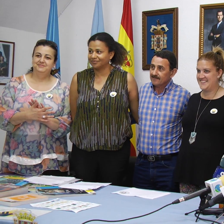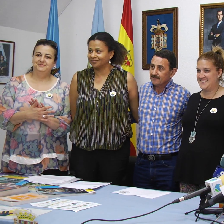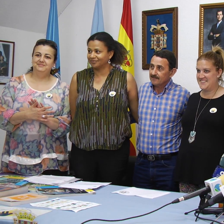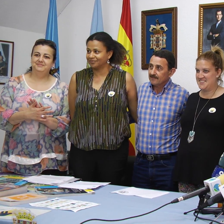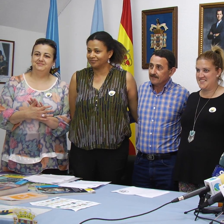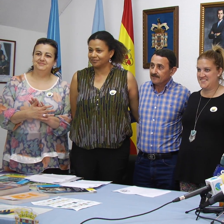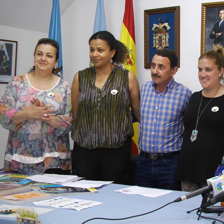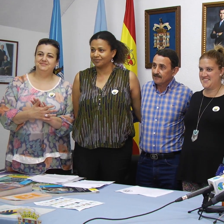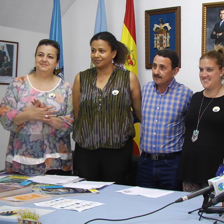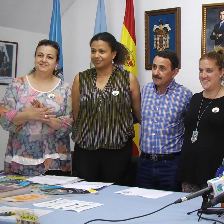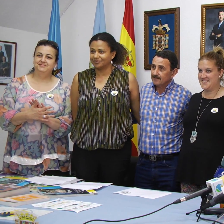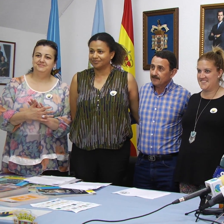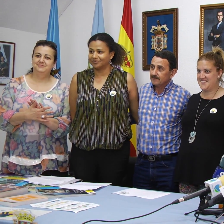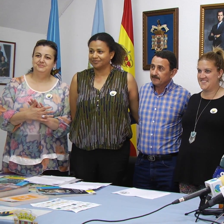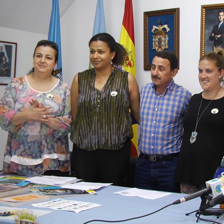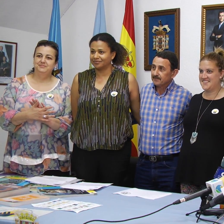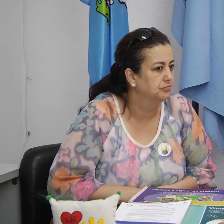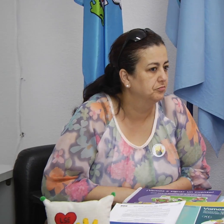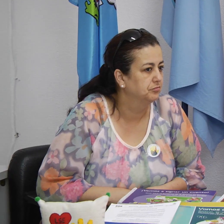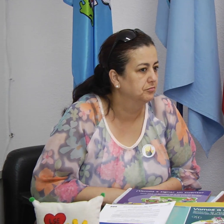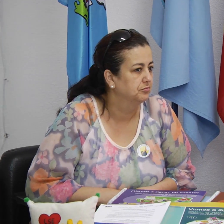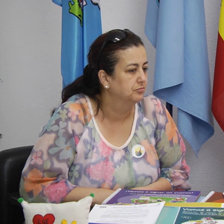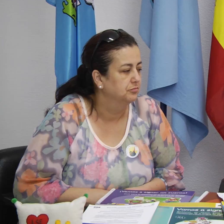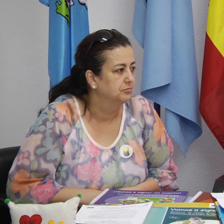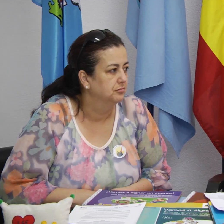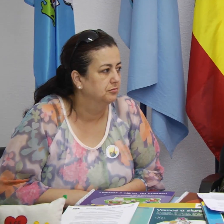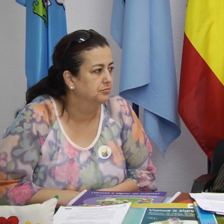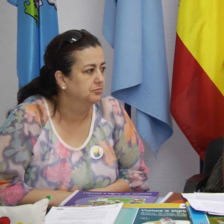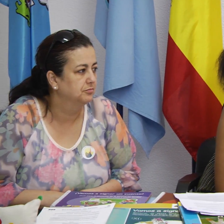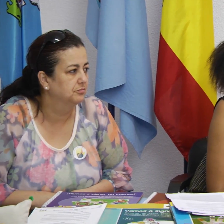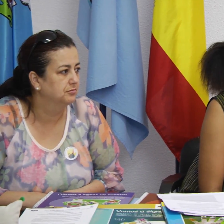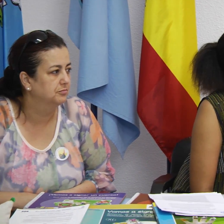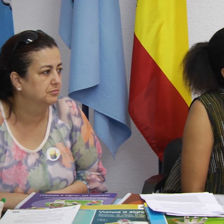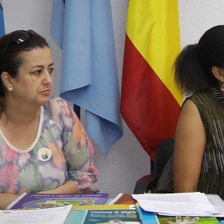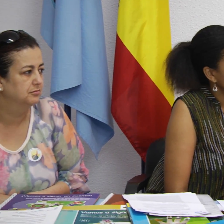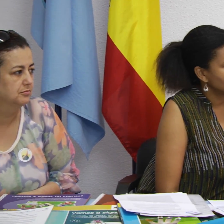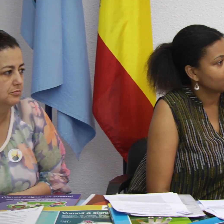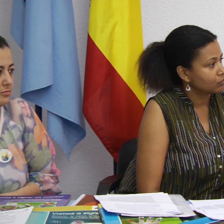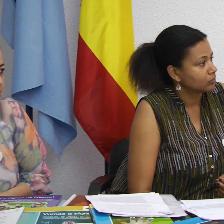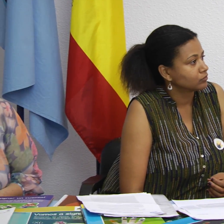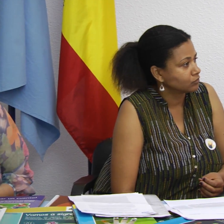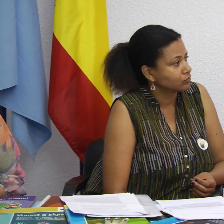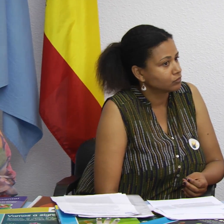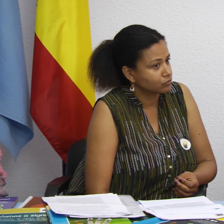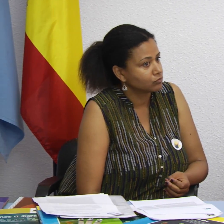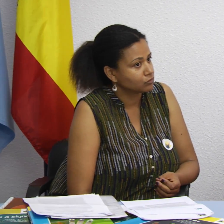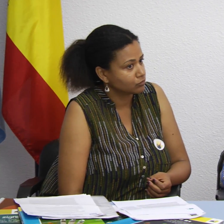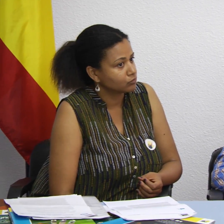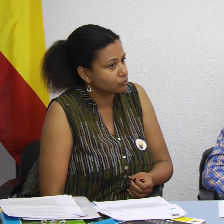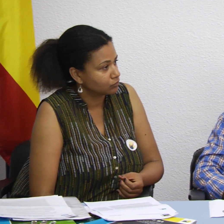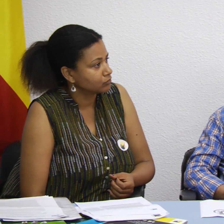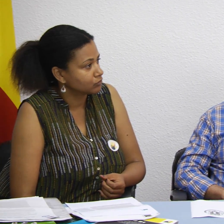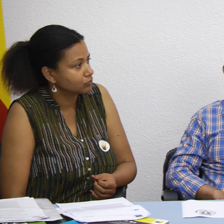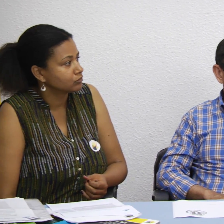La Asociación de Sordos de Melilla, ASOME, celebrará el martes el Día de la Lengua de Signos. Los miembros de la entidad